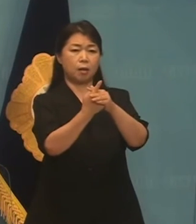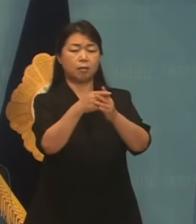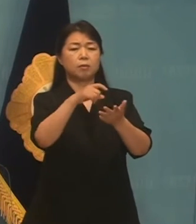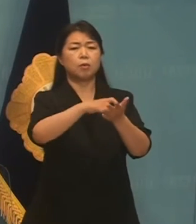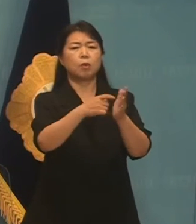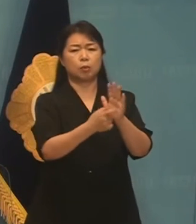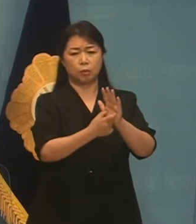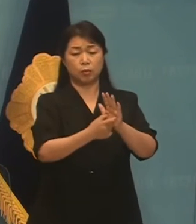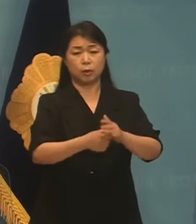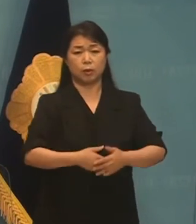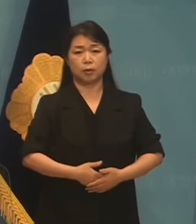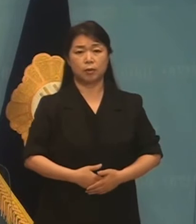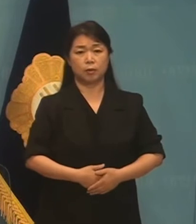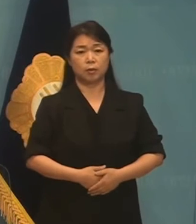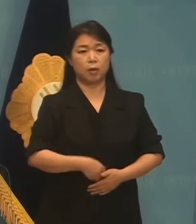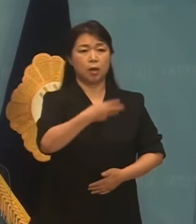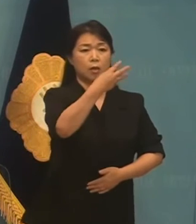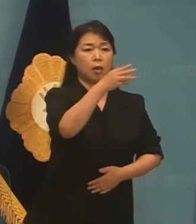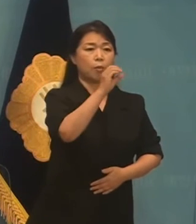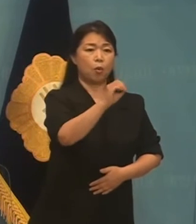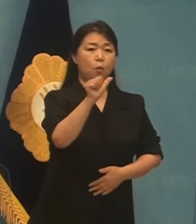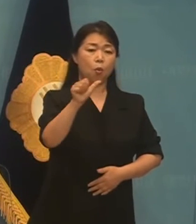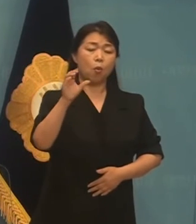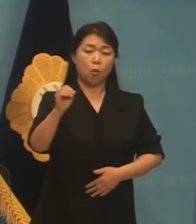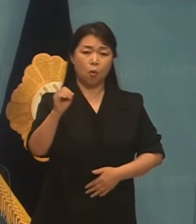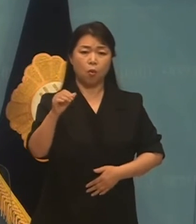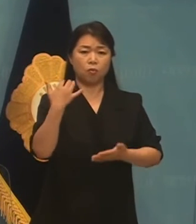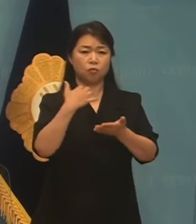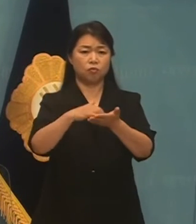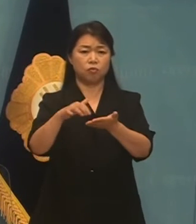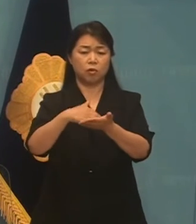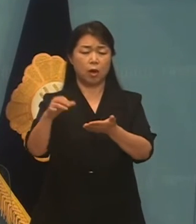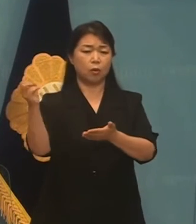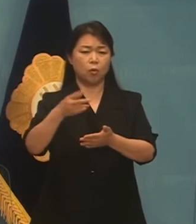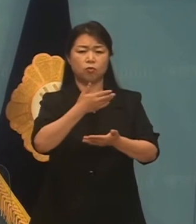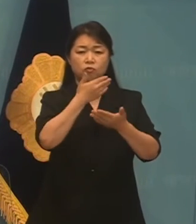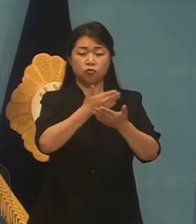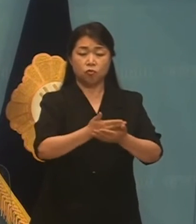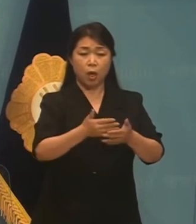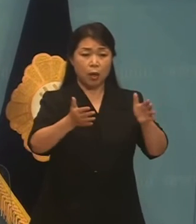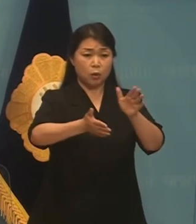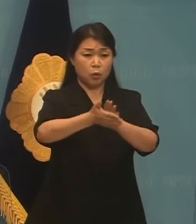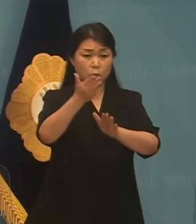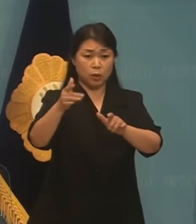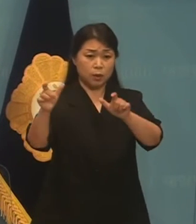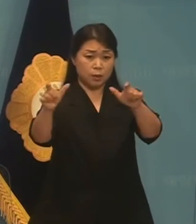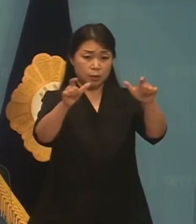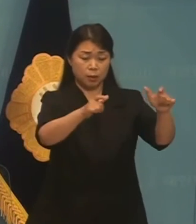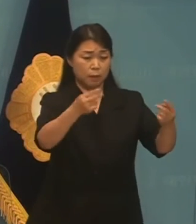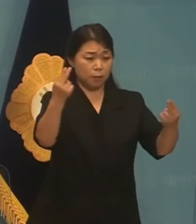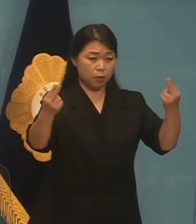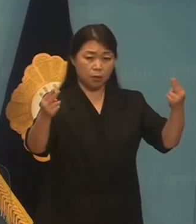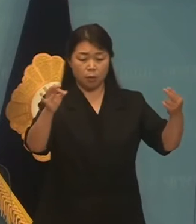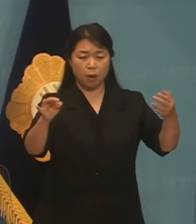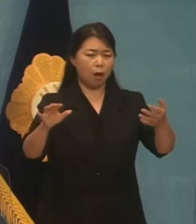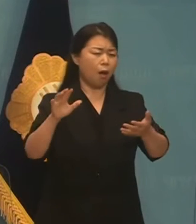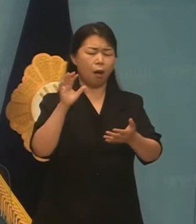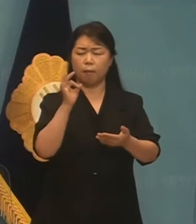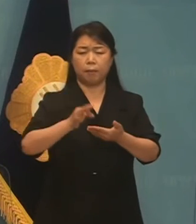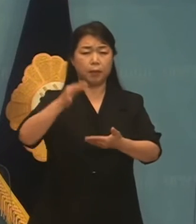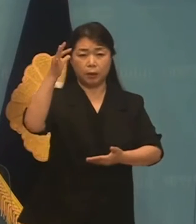속합니다. 3050 클럽의 수도 또는 주요 도시와 비교해 봐도 압도적으로